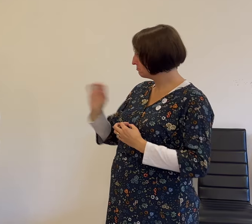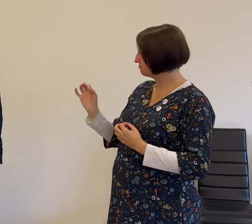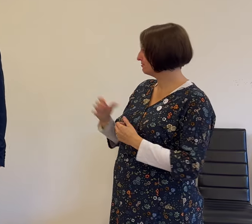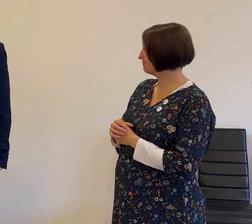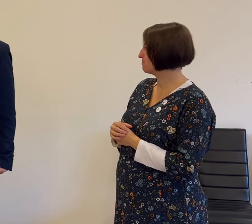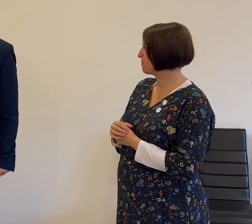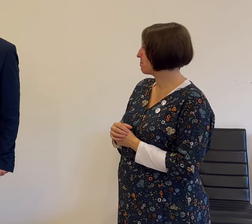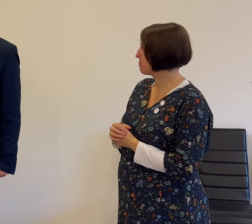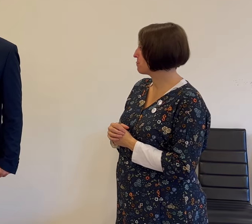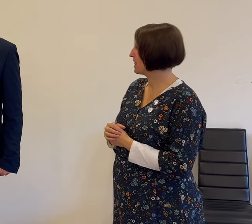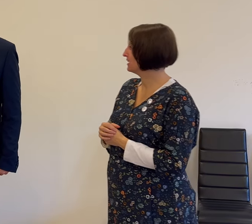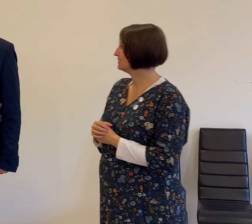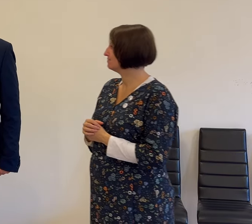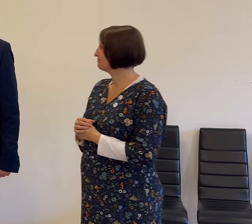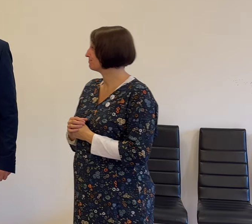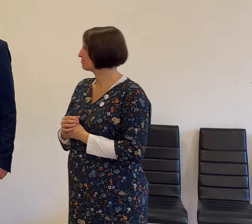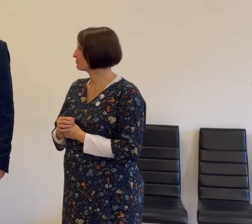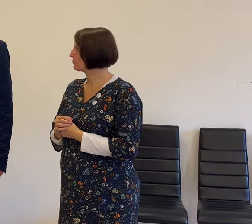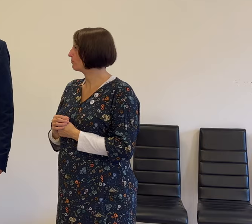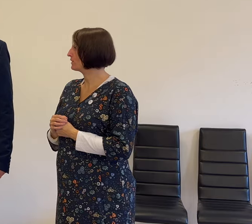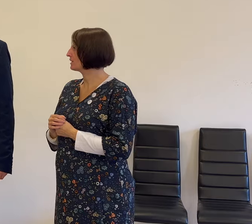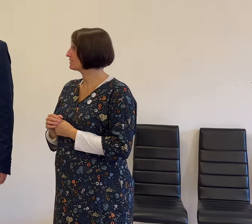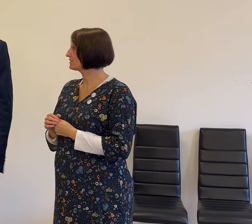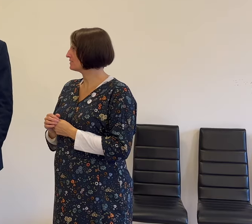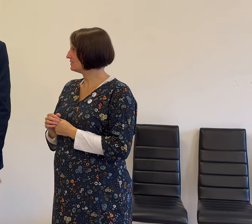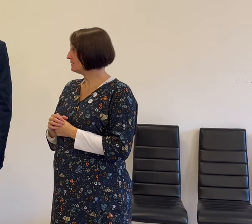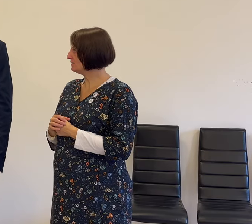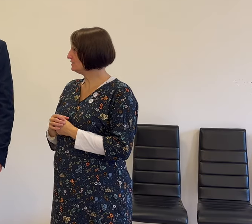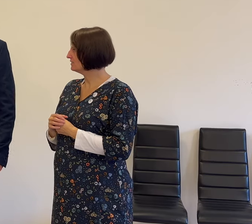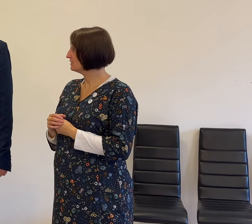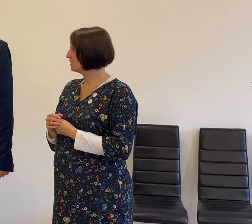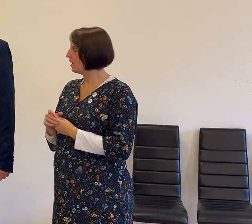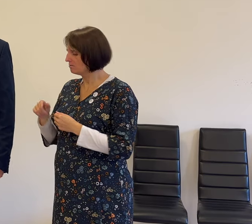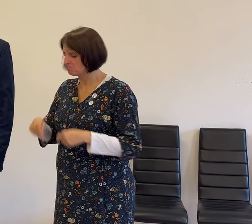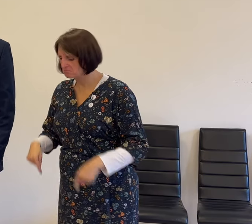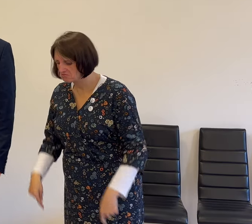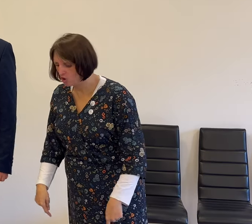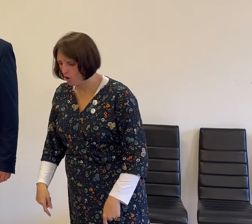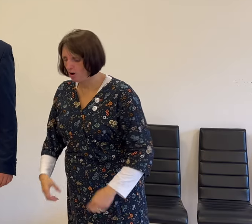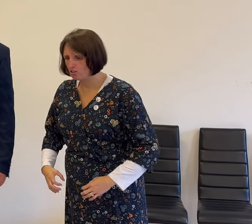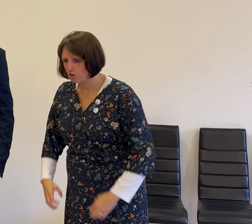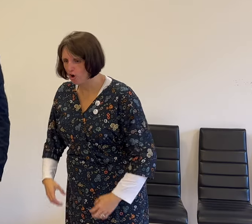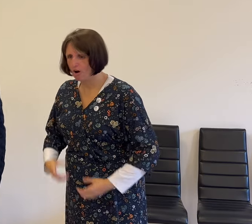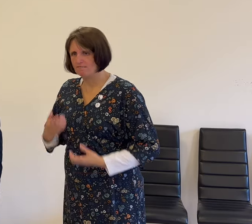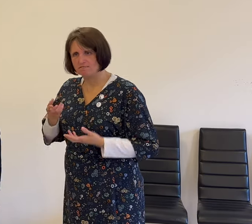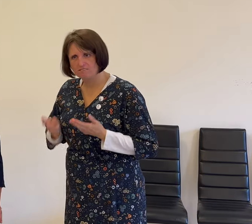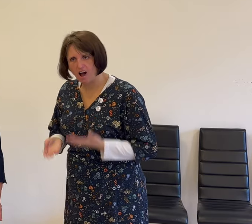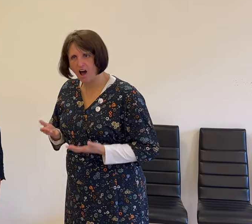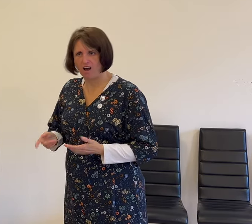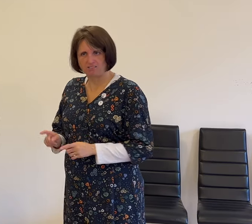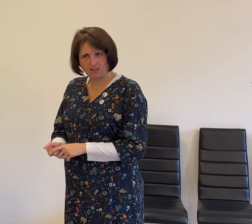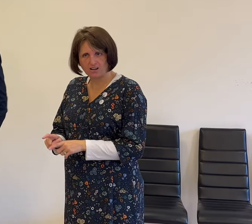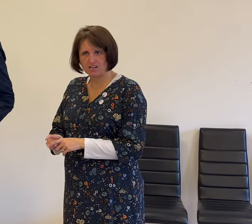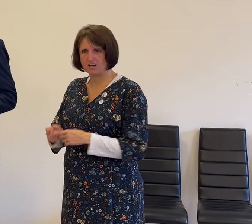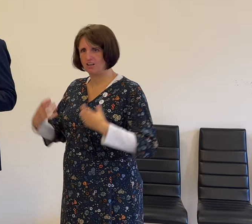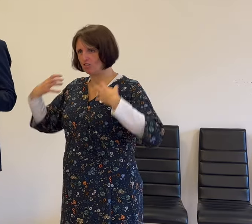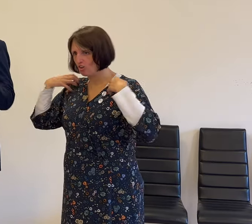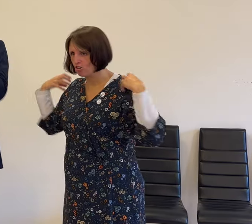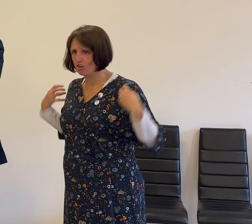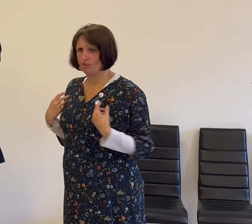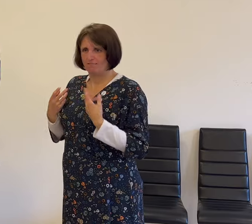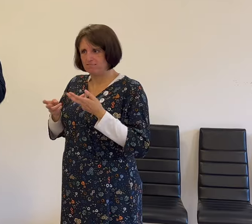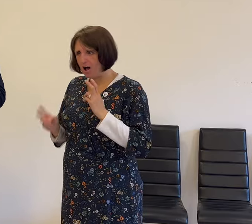malinko k tomu šestému verši, na nohou tam má napsáno bronzové holenice, to taky bude něco vážit, to znamená holeně zde k noze